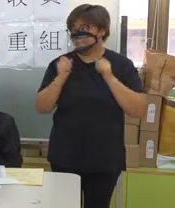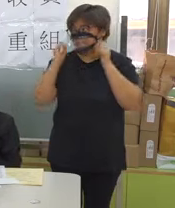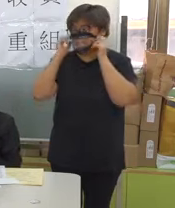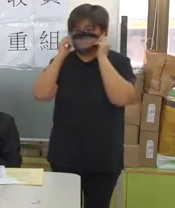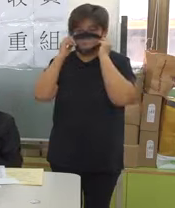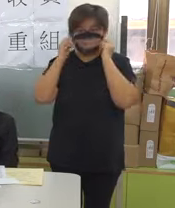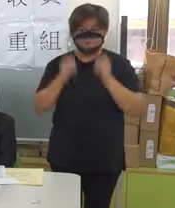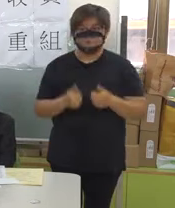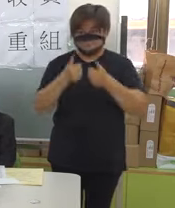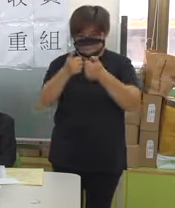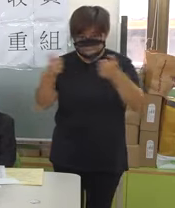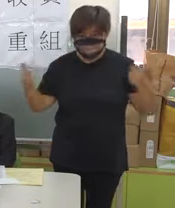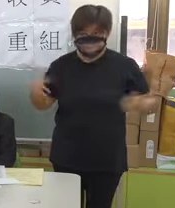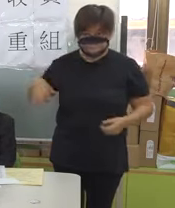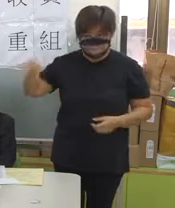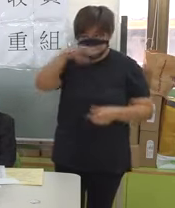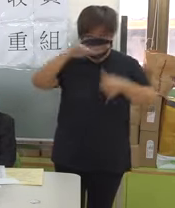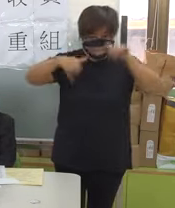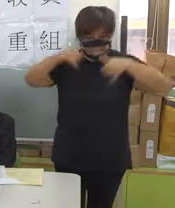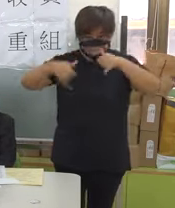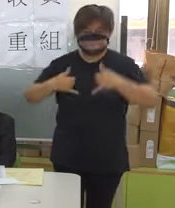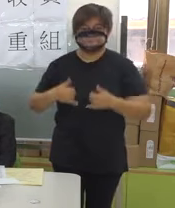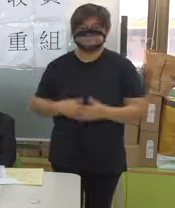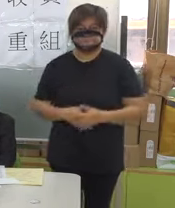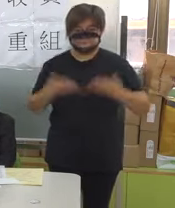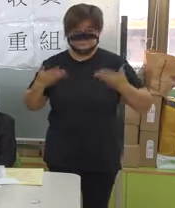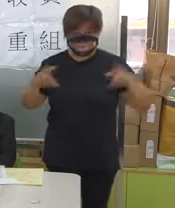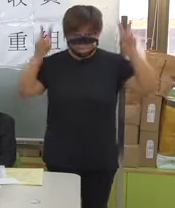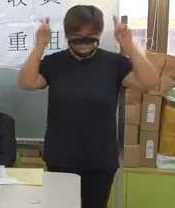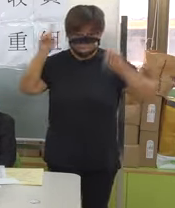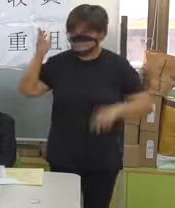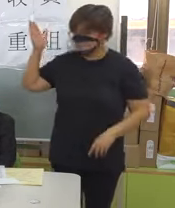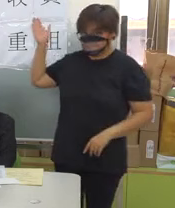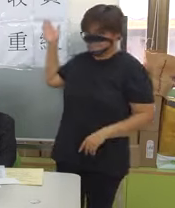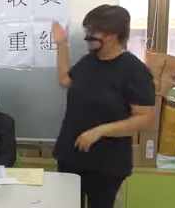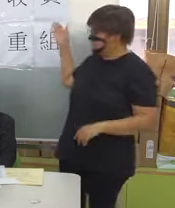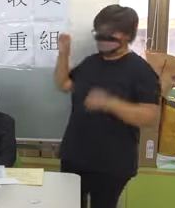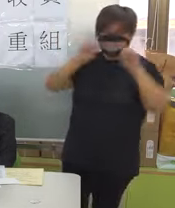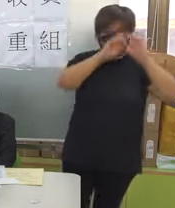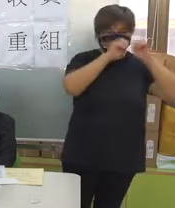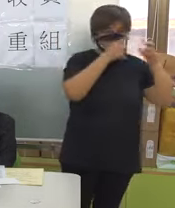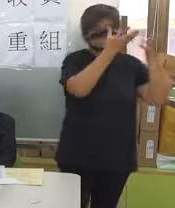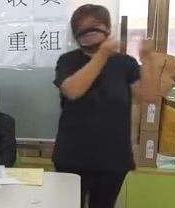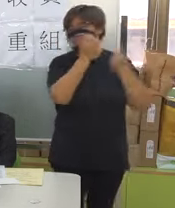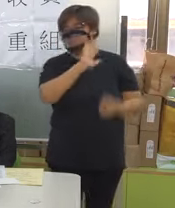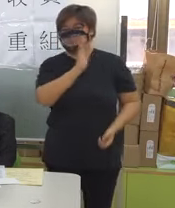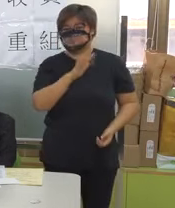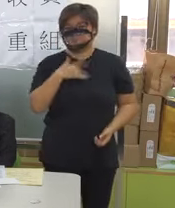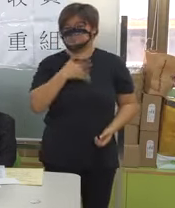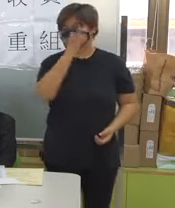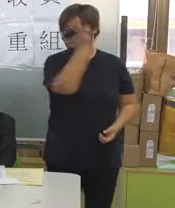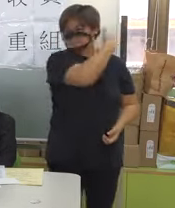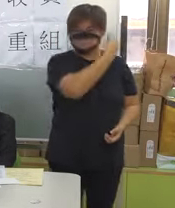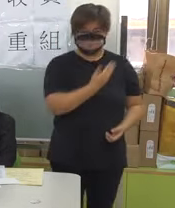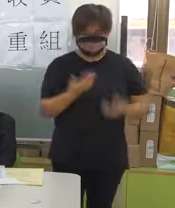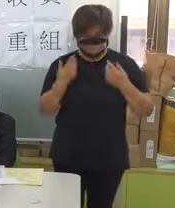好多謝各位記者今日出席我哋文章記者會，我哋今日嘅主題係香港人唔收貨，立即調查重組。首先，我哋今